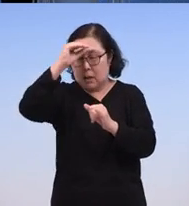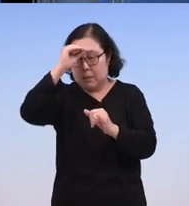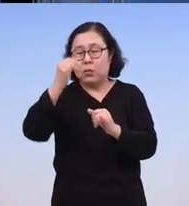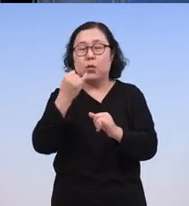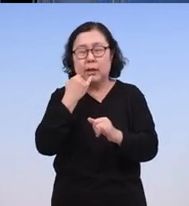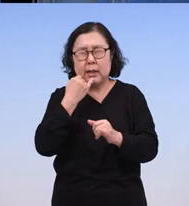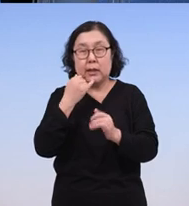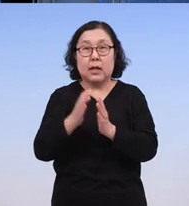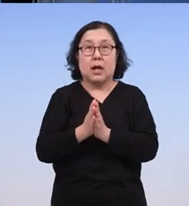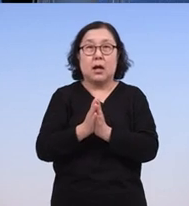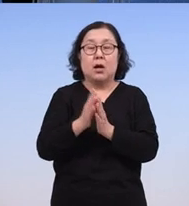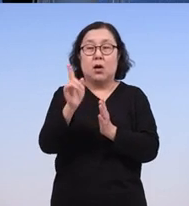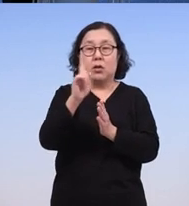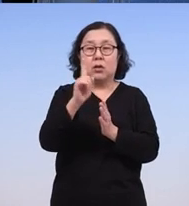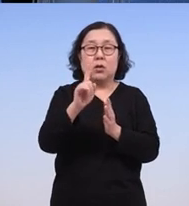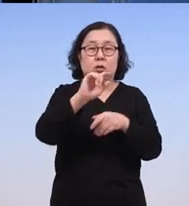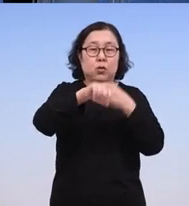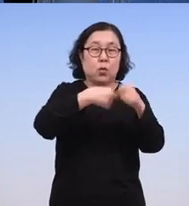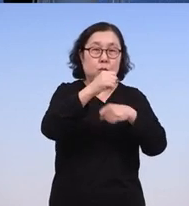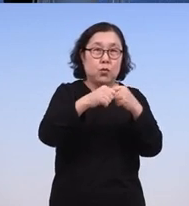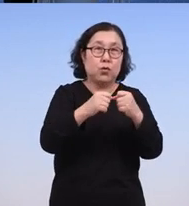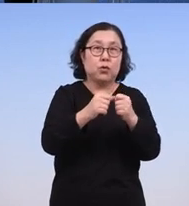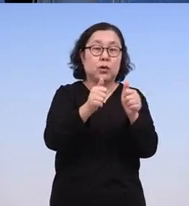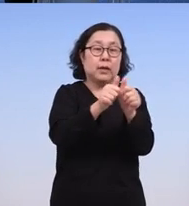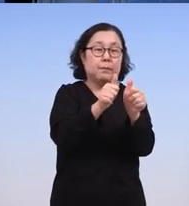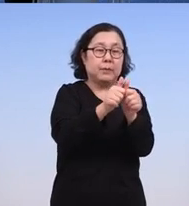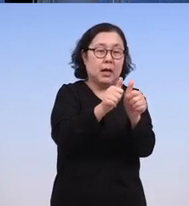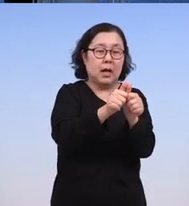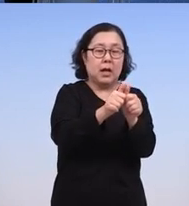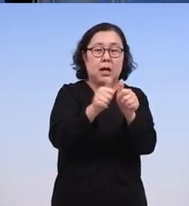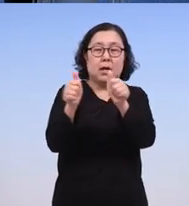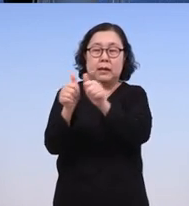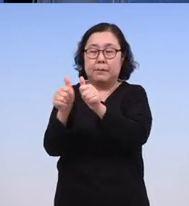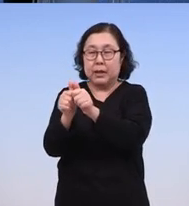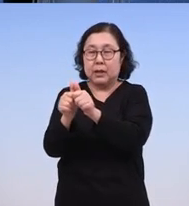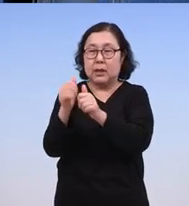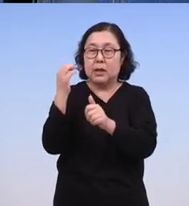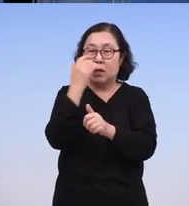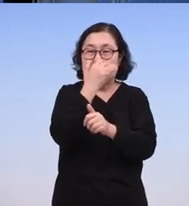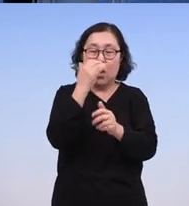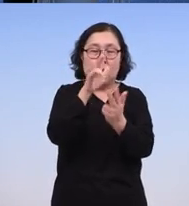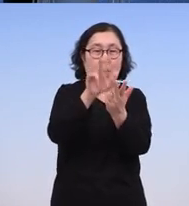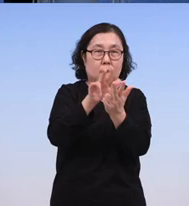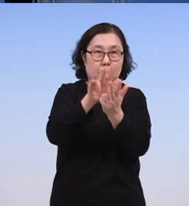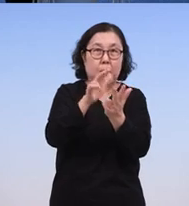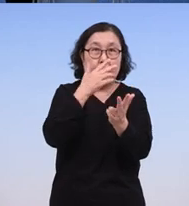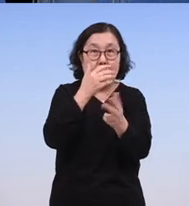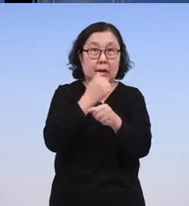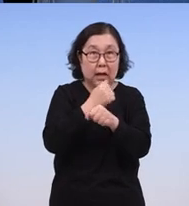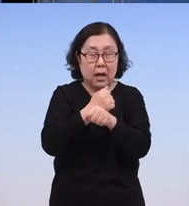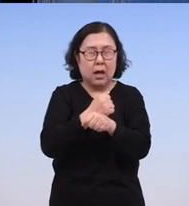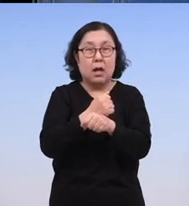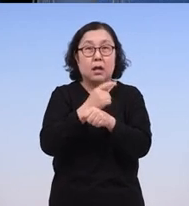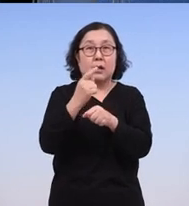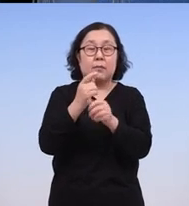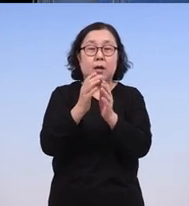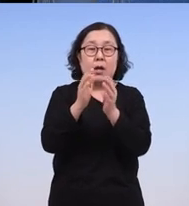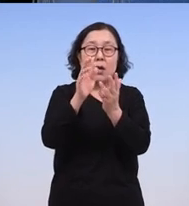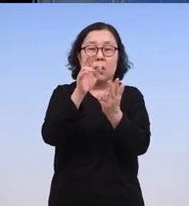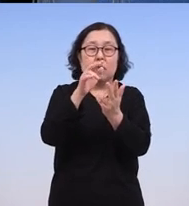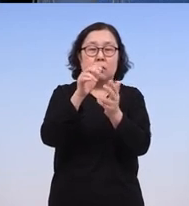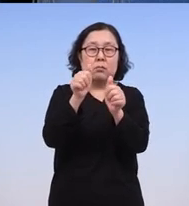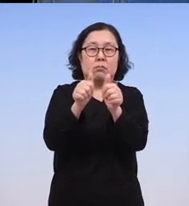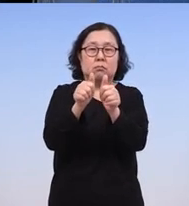그는 어떤 포유동물은 수컷끼리 심지어 다른 종과 성접촉을 하는 모습을 관찰할 수 있다고 주장했다.